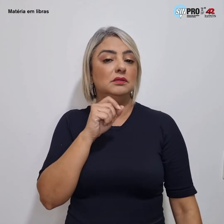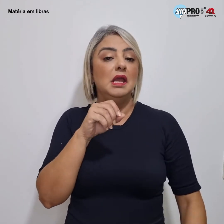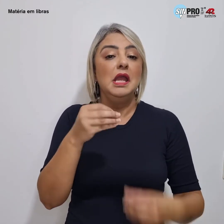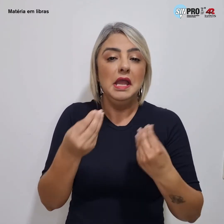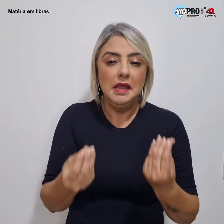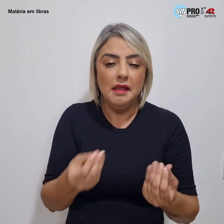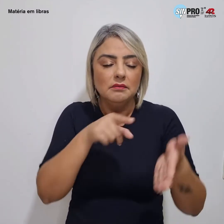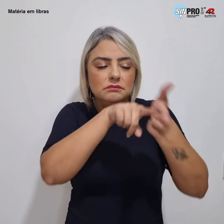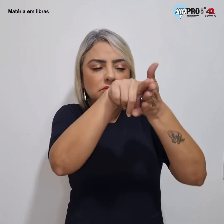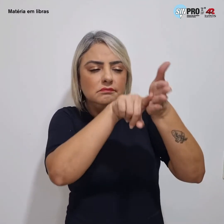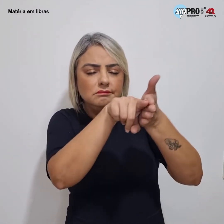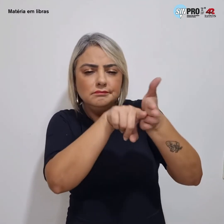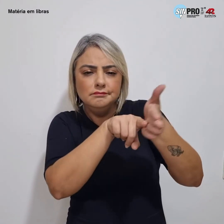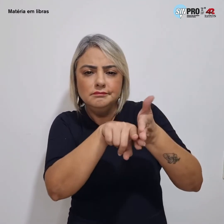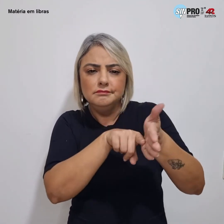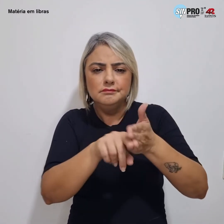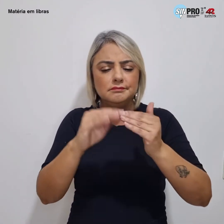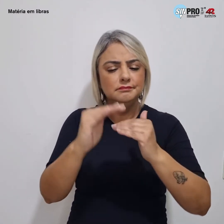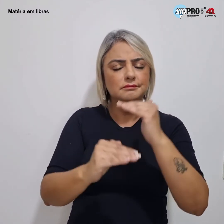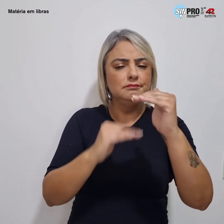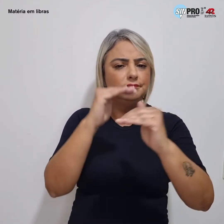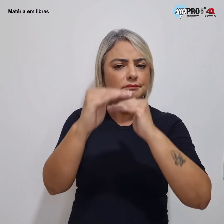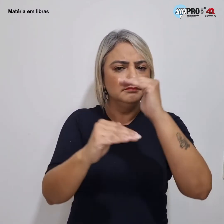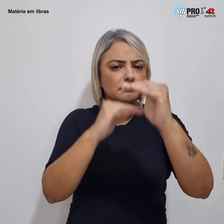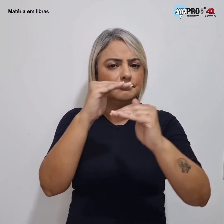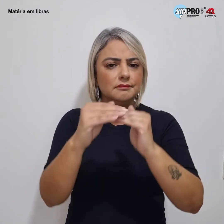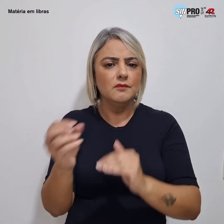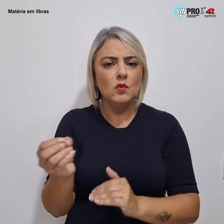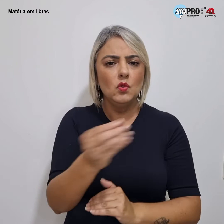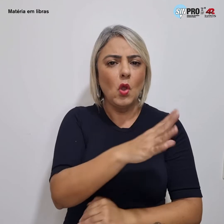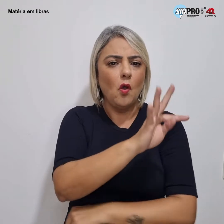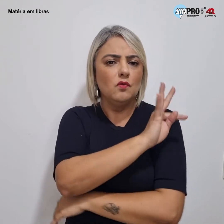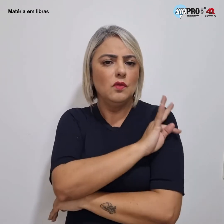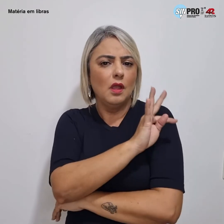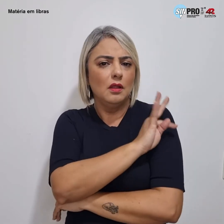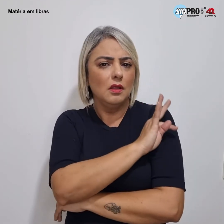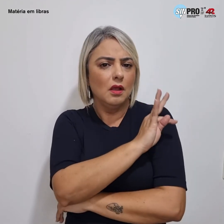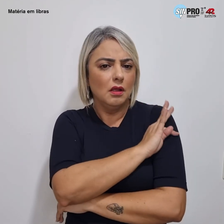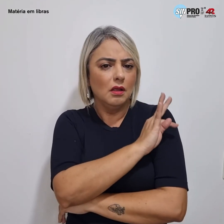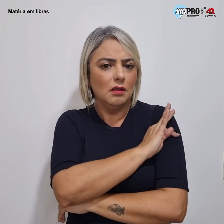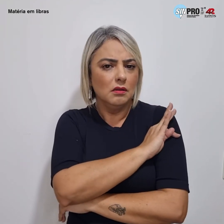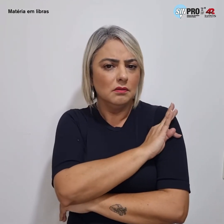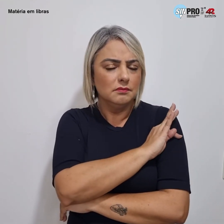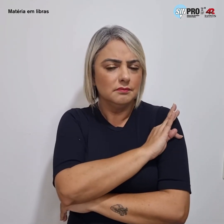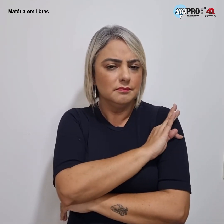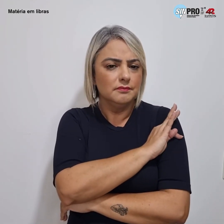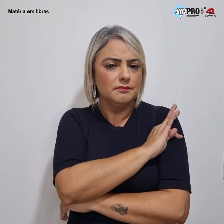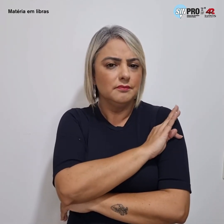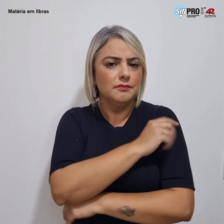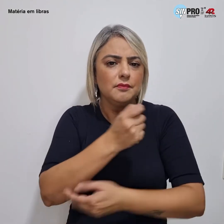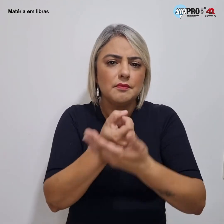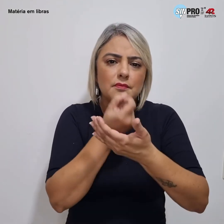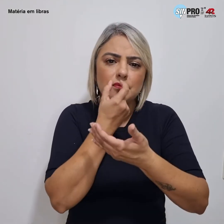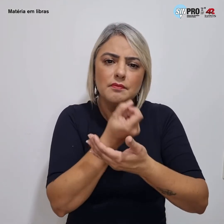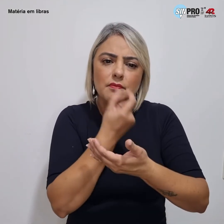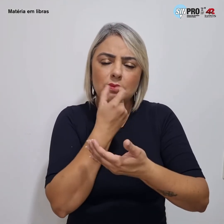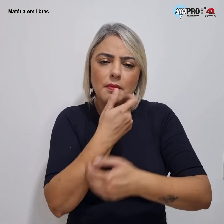às favas com as pesquisas e o desenvolvimento de novas tecnologias e patentes,